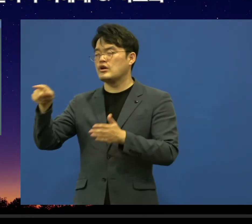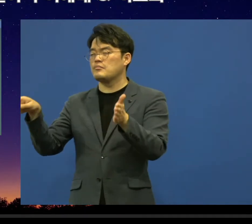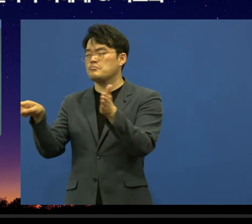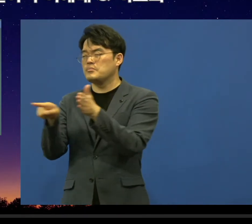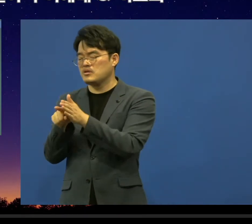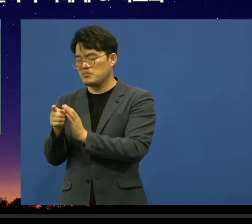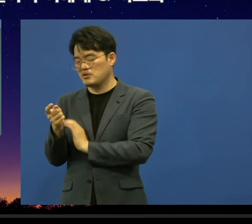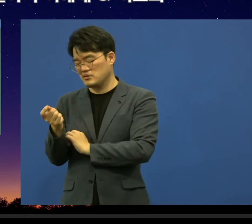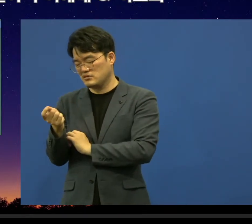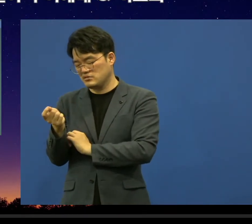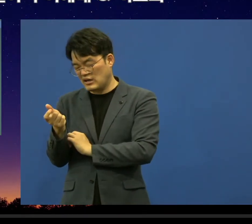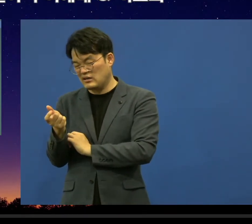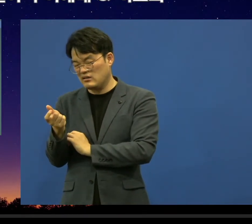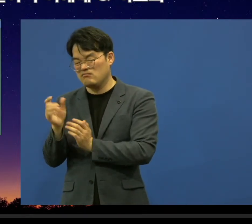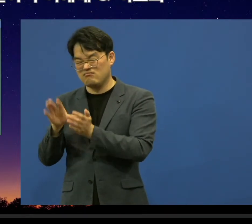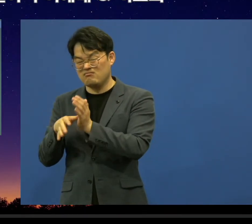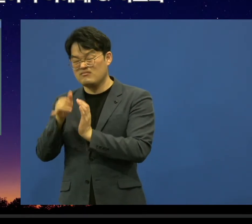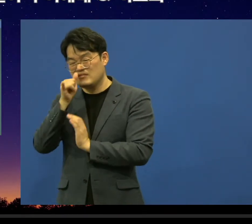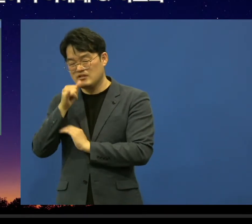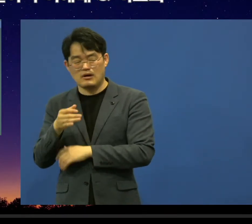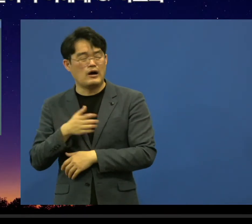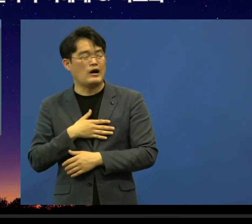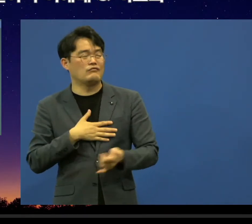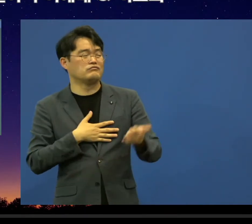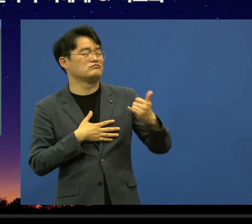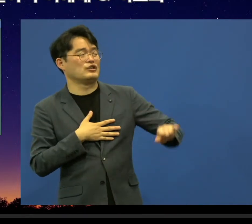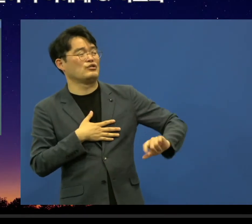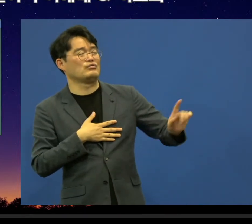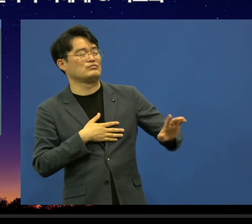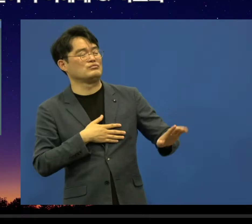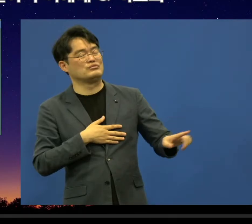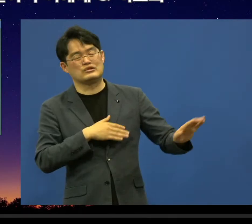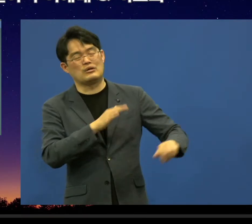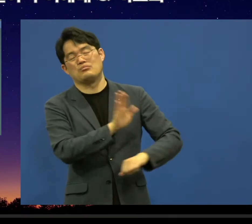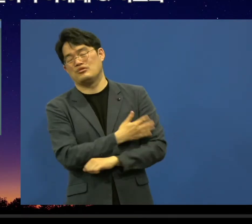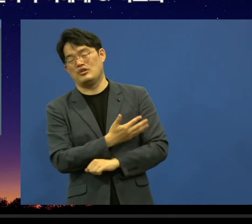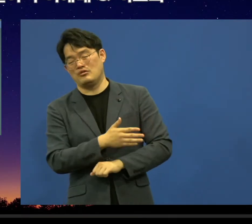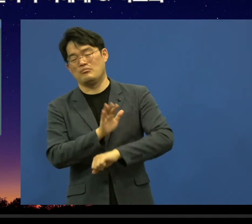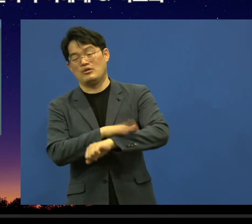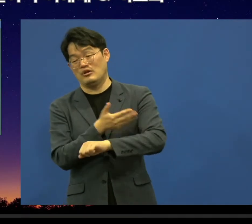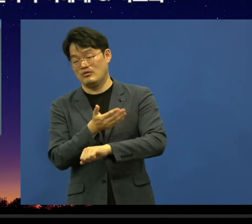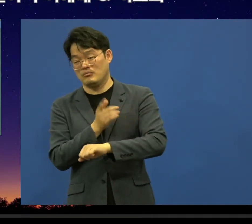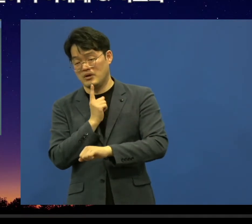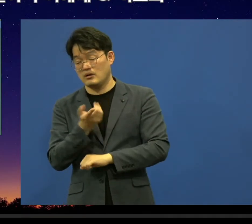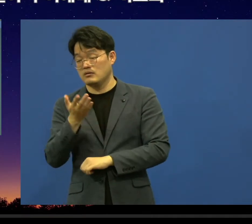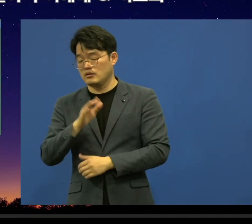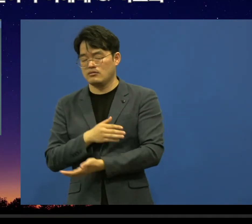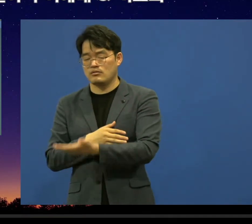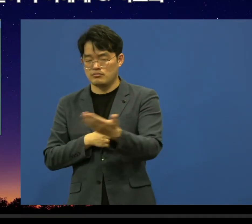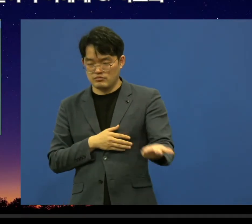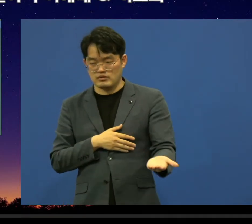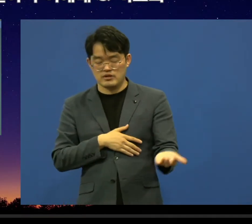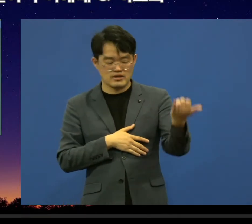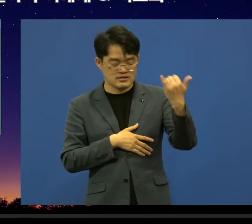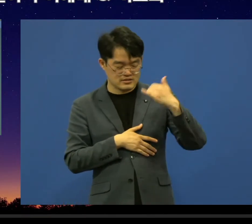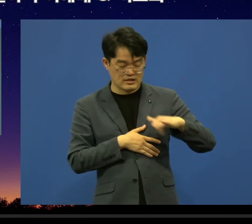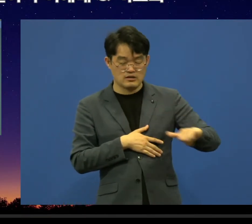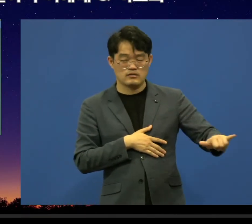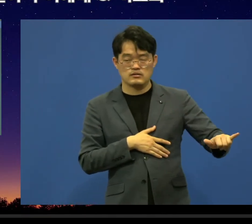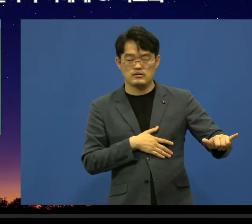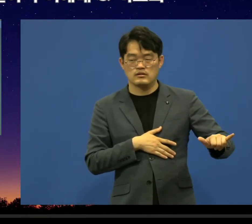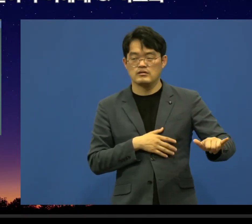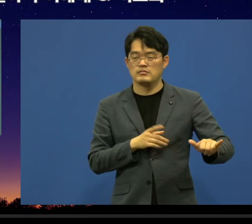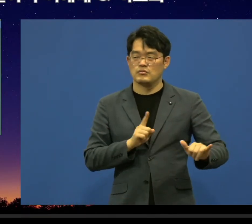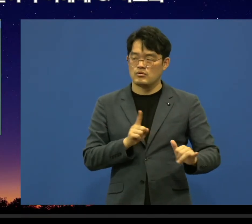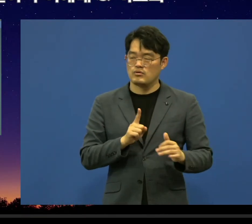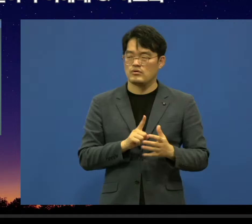있어요. 우리 애는 그런 거 못해요 라고 말합니다. 그러나 여러분, 우리 자녀들의 진면모는